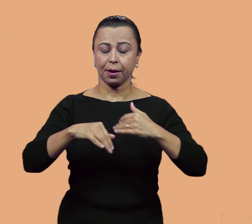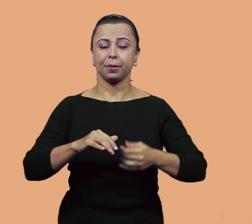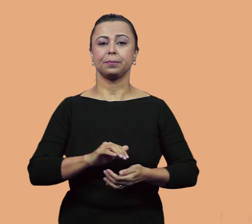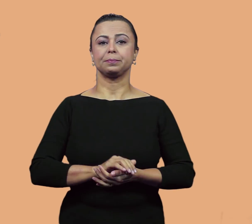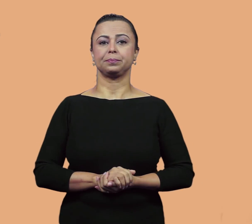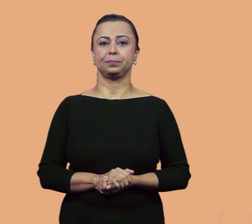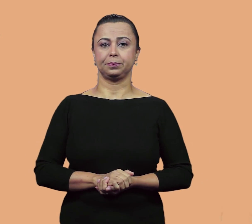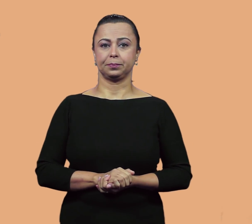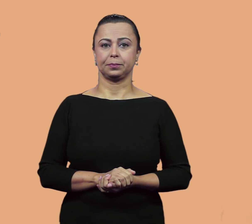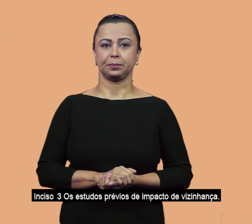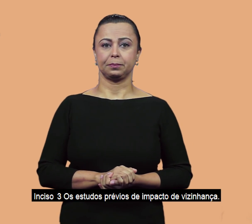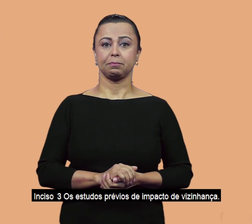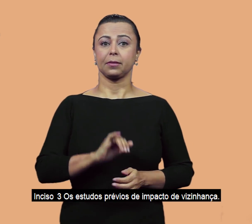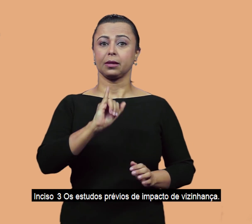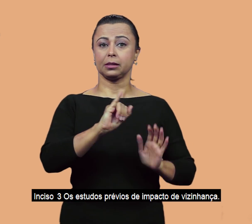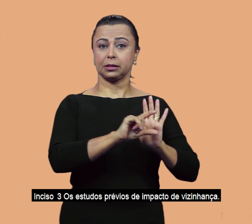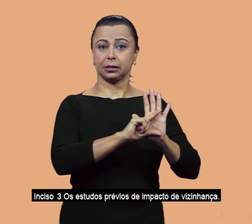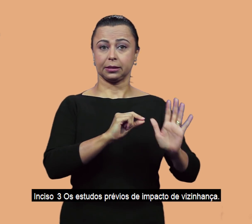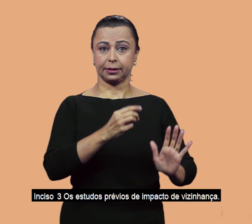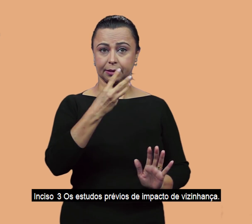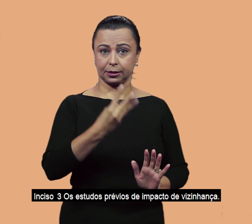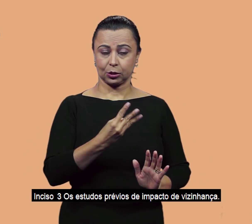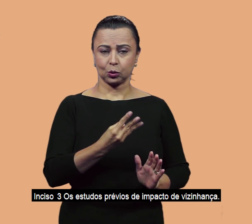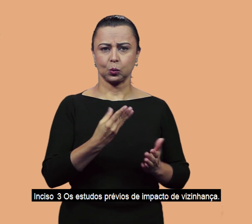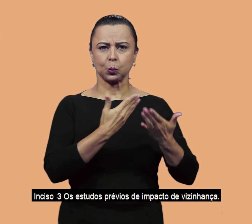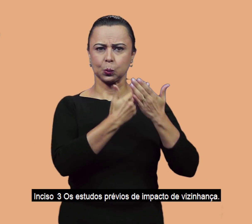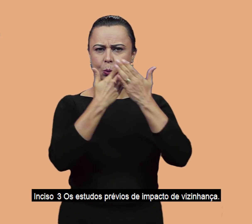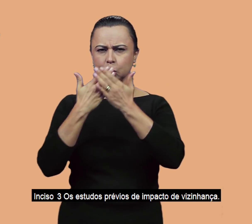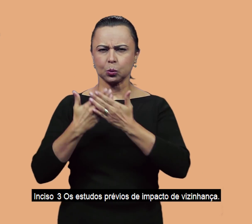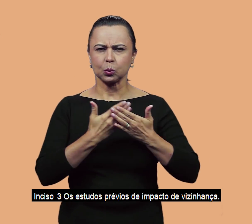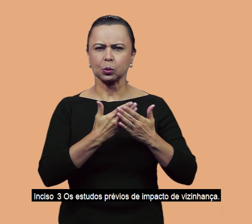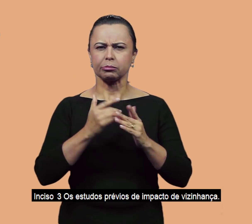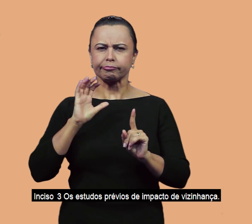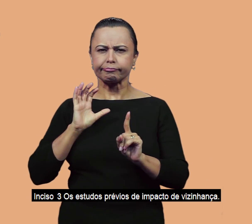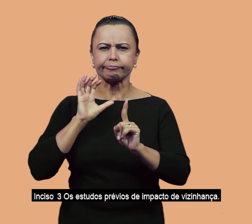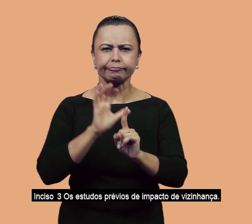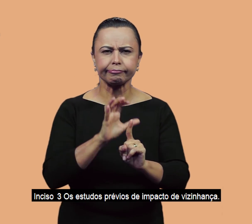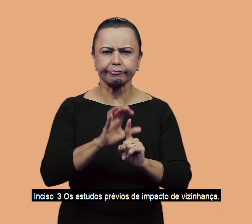o inciso 3 os estudos prévios de impacto de vizinhança